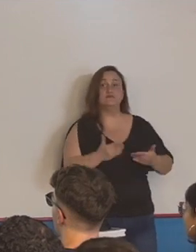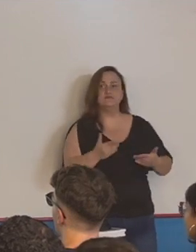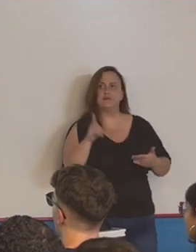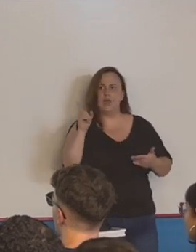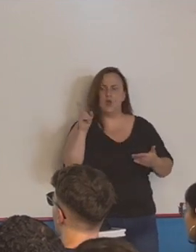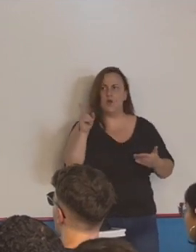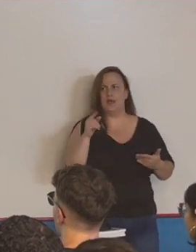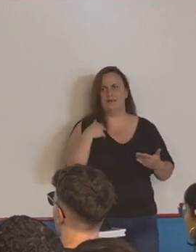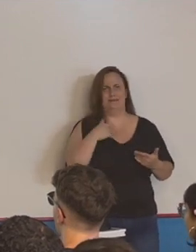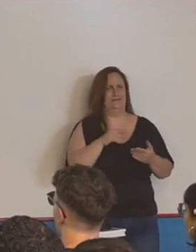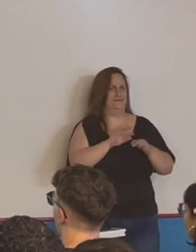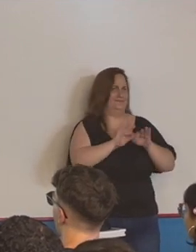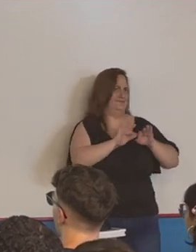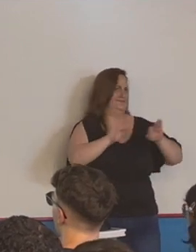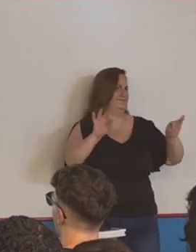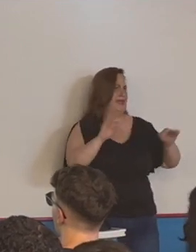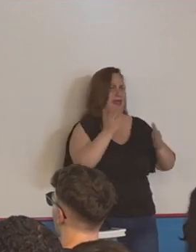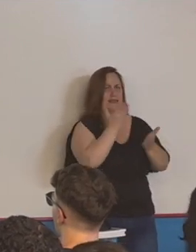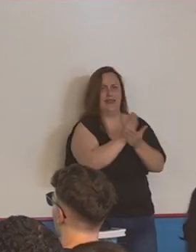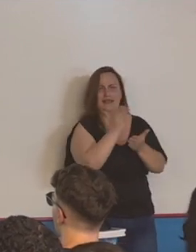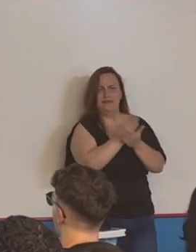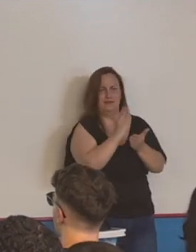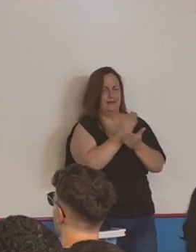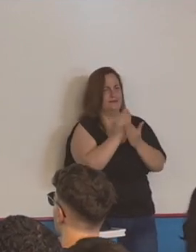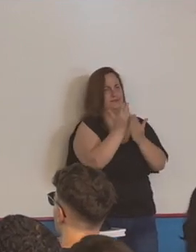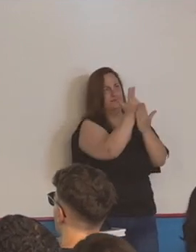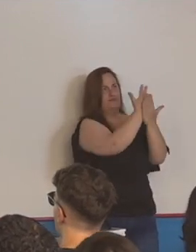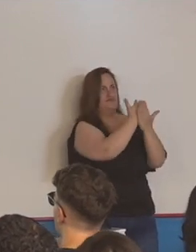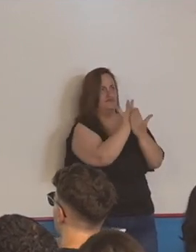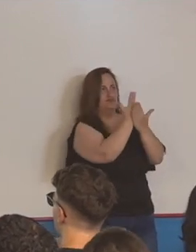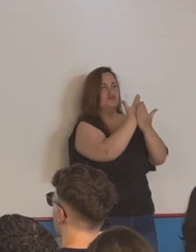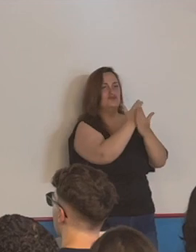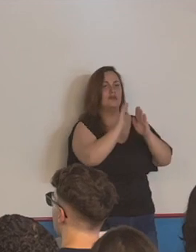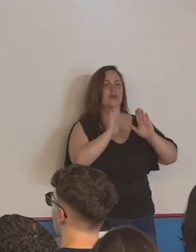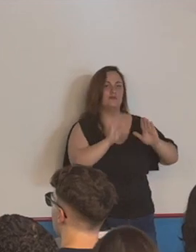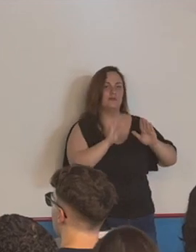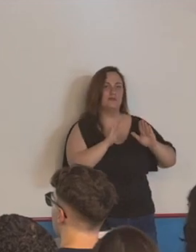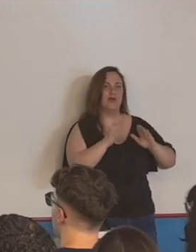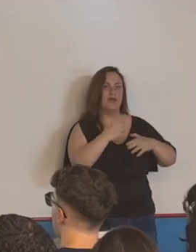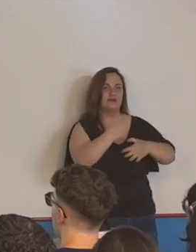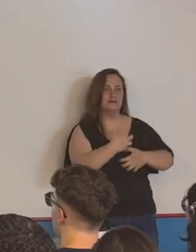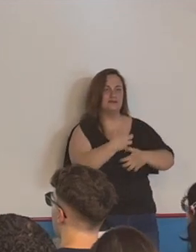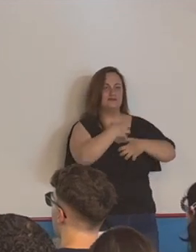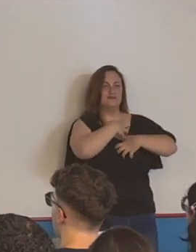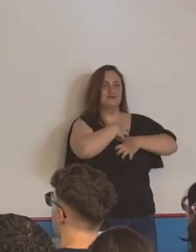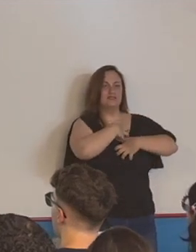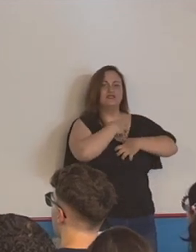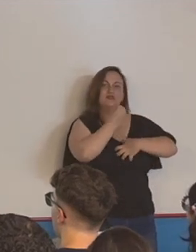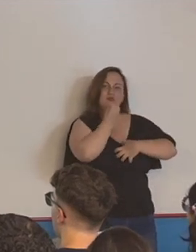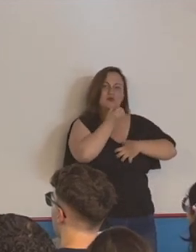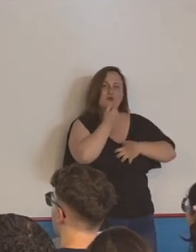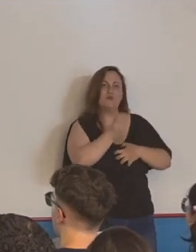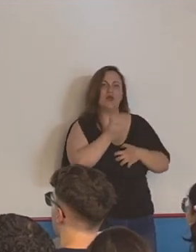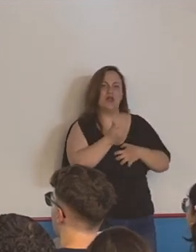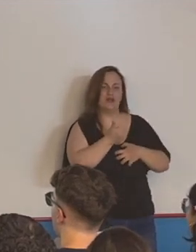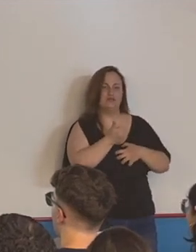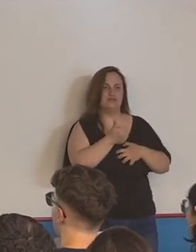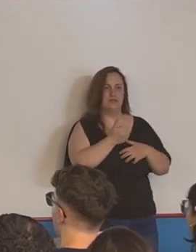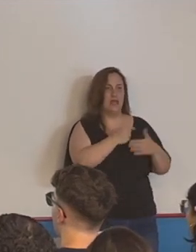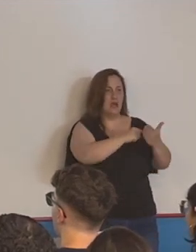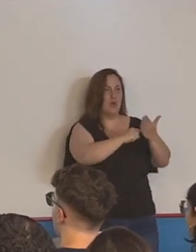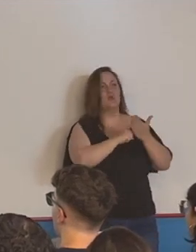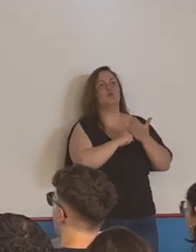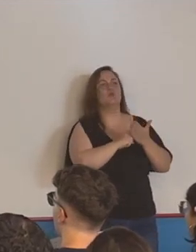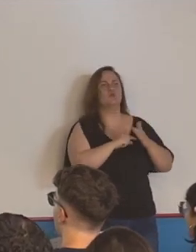muito longe da pintura, mas era, sei lá, foi bom para mostrar aonde que estava, né, essa